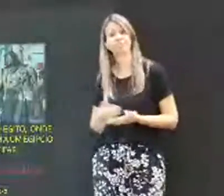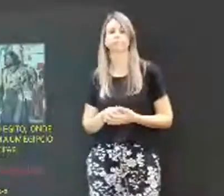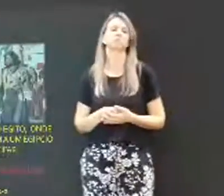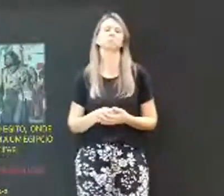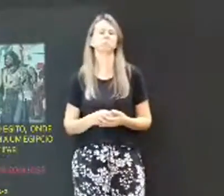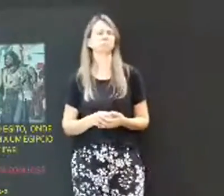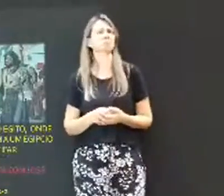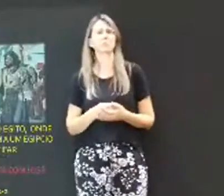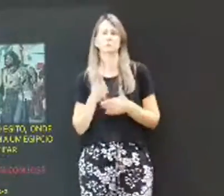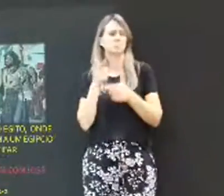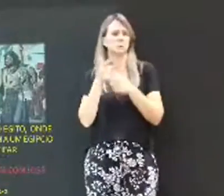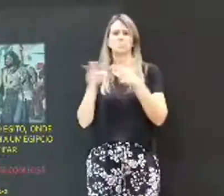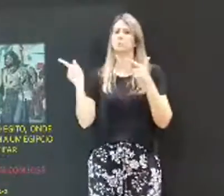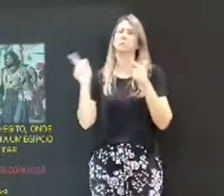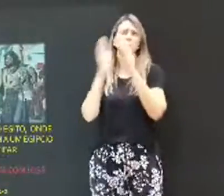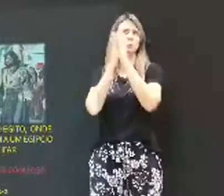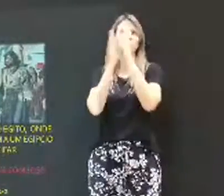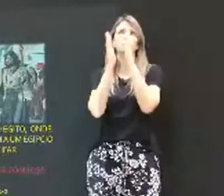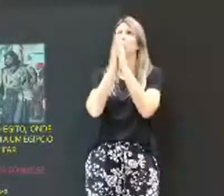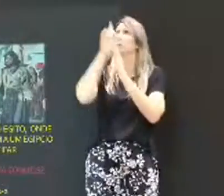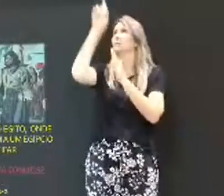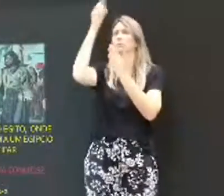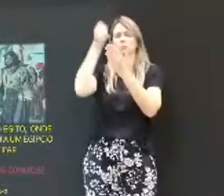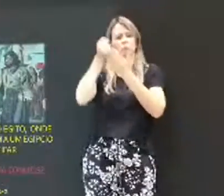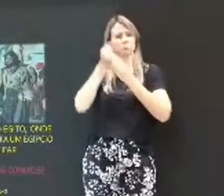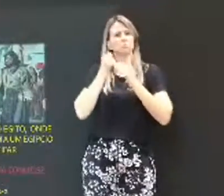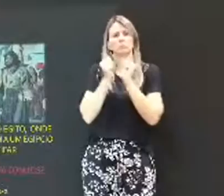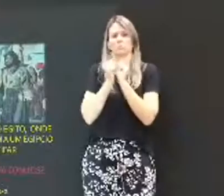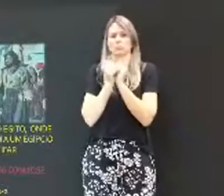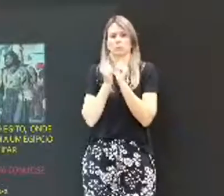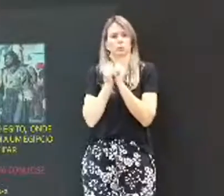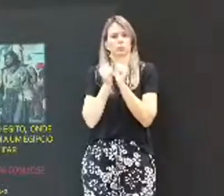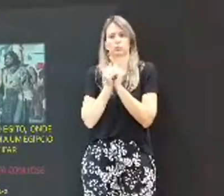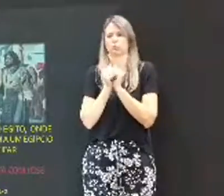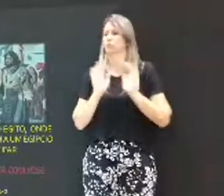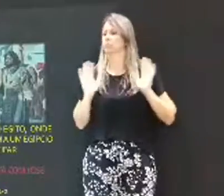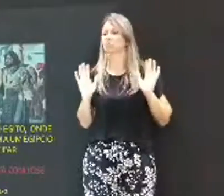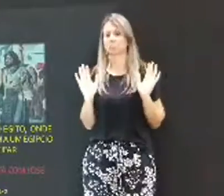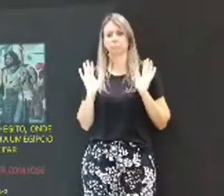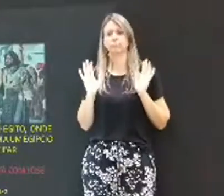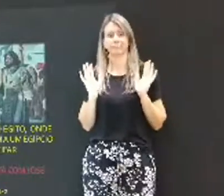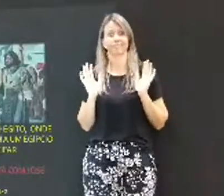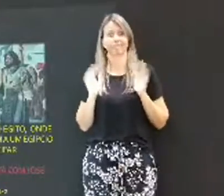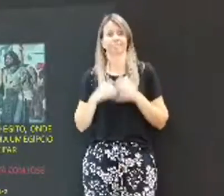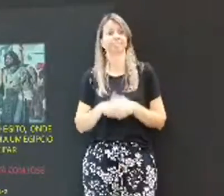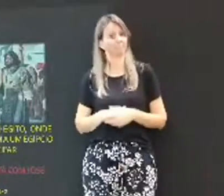abandonaram ele, venderam ele, né? Mas ele sempre orando e Deus ajudando ele, sempre com ele, sempre.